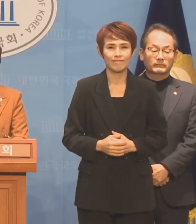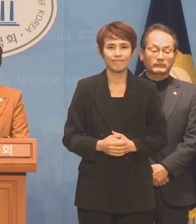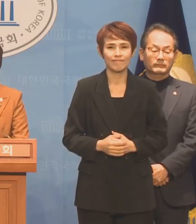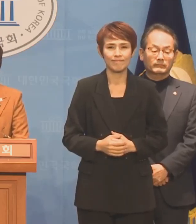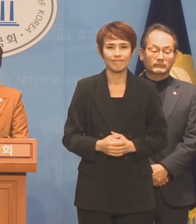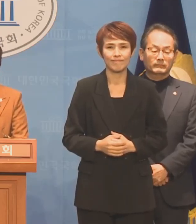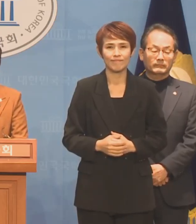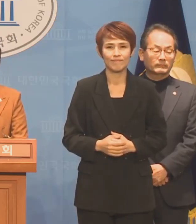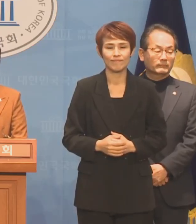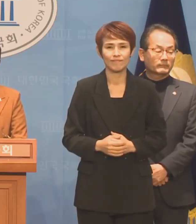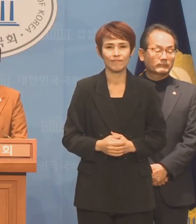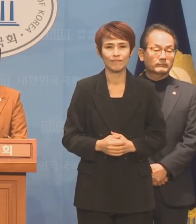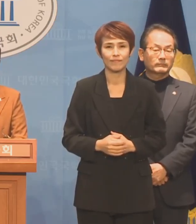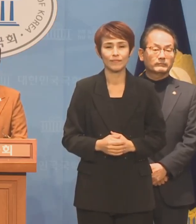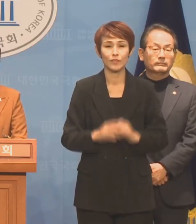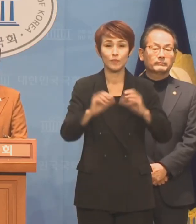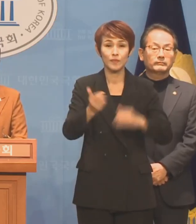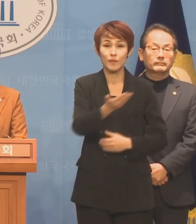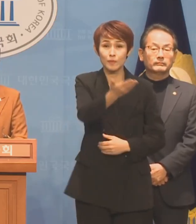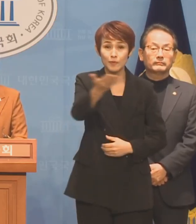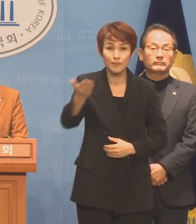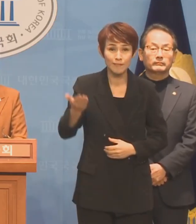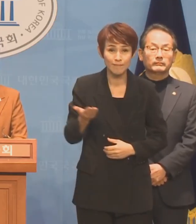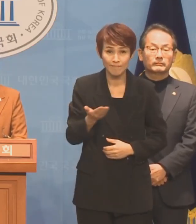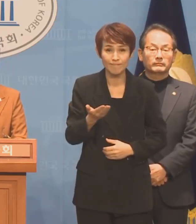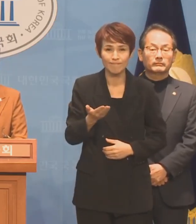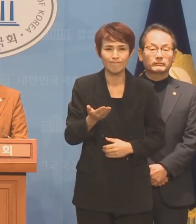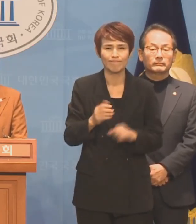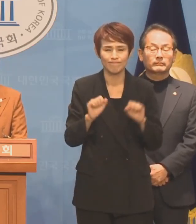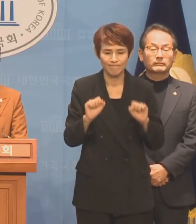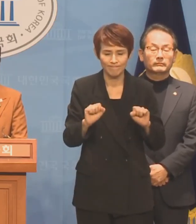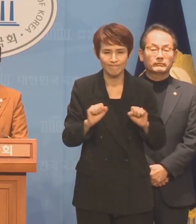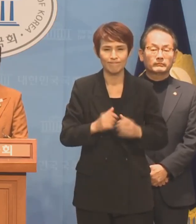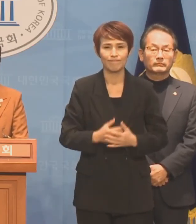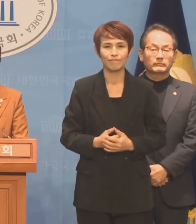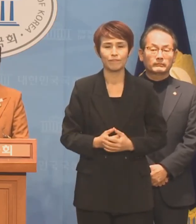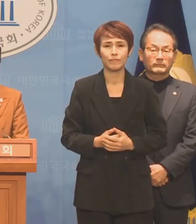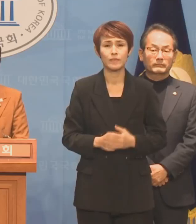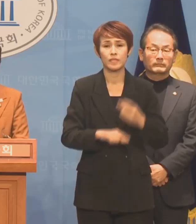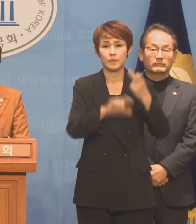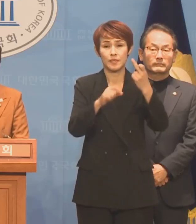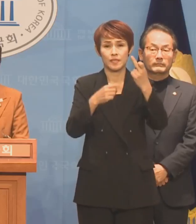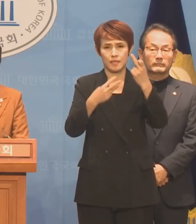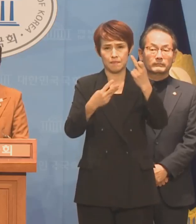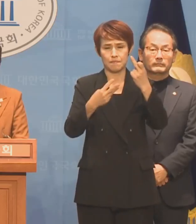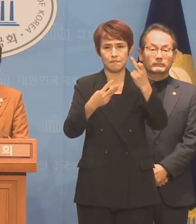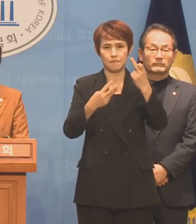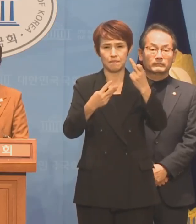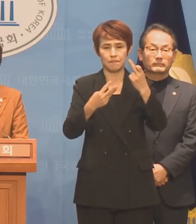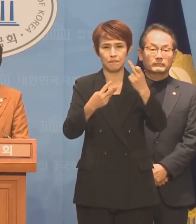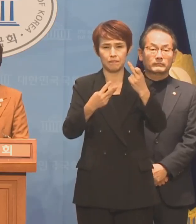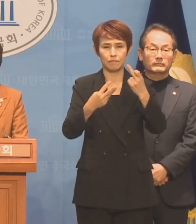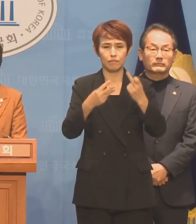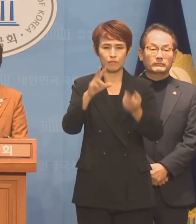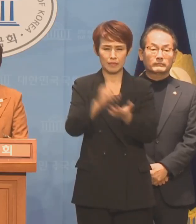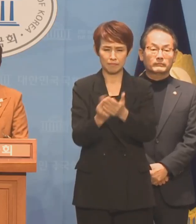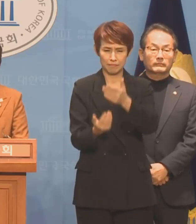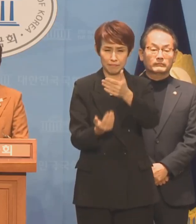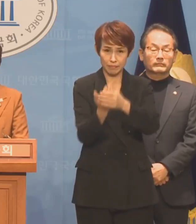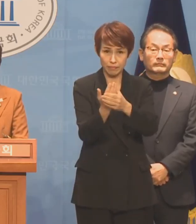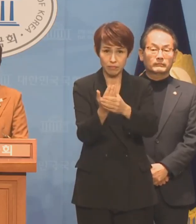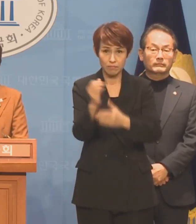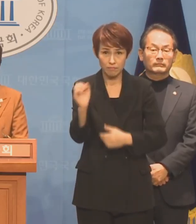네, 존경하는 국민 여러분, 최근 12.3 내란 사태로 인해 우리